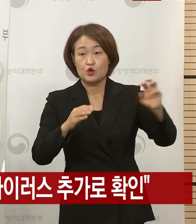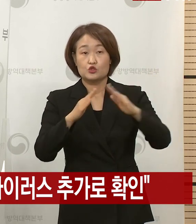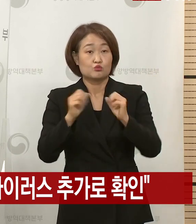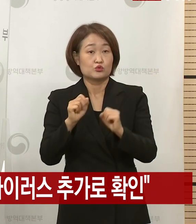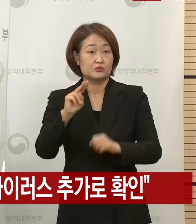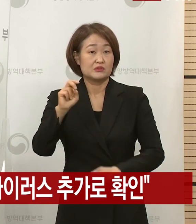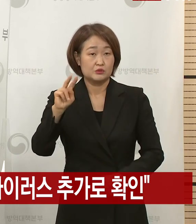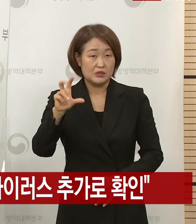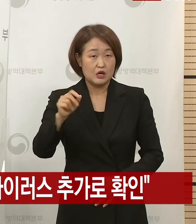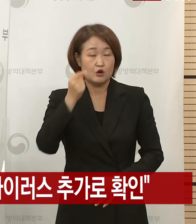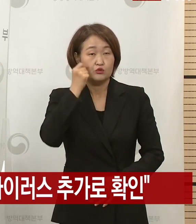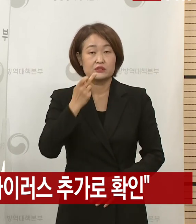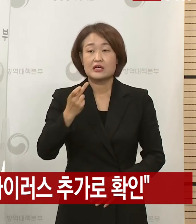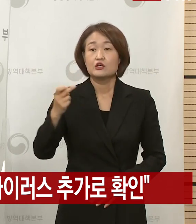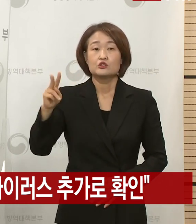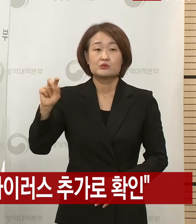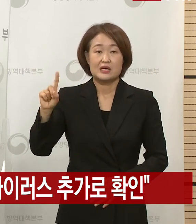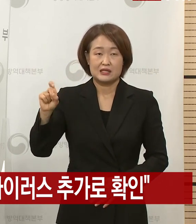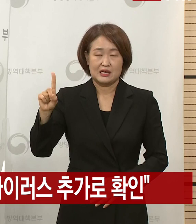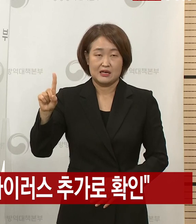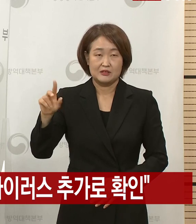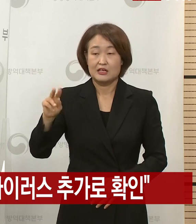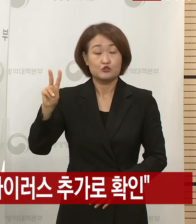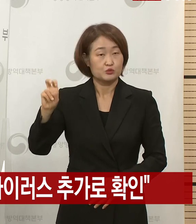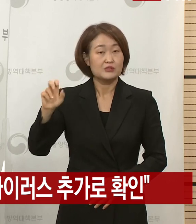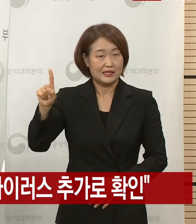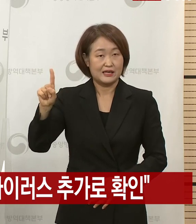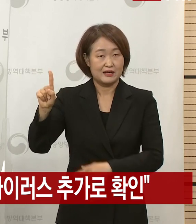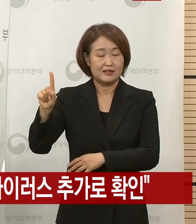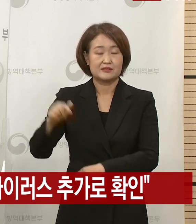25건, 울산 21건 등이었습니다.